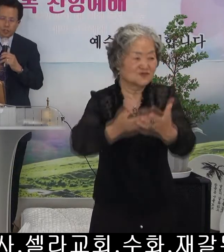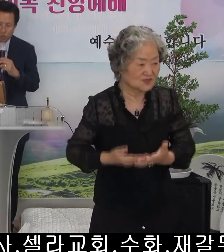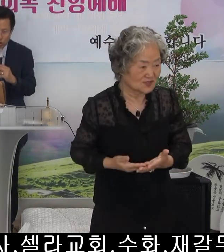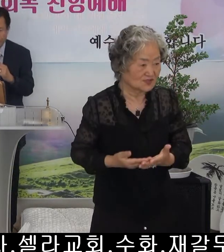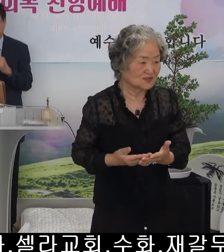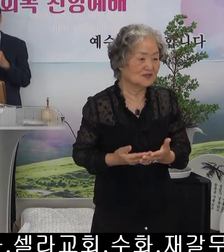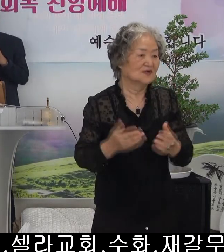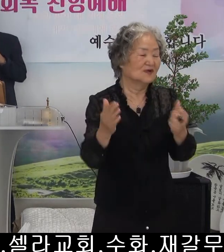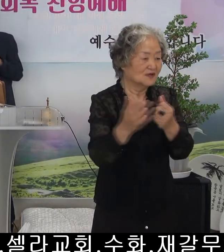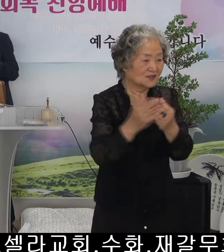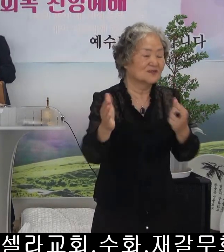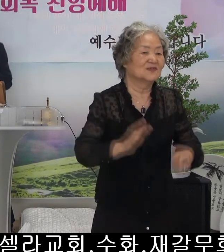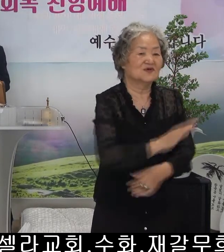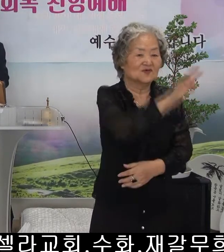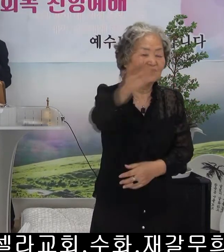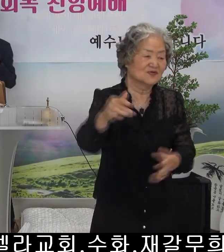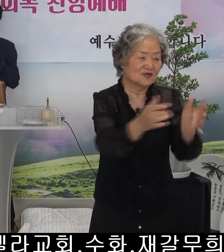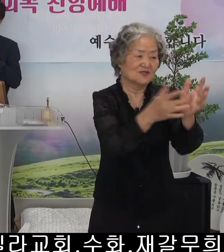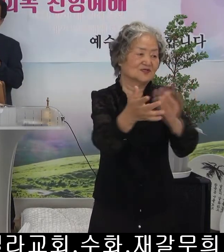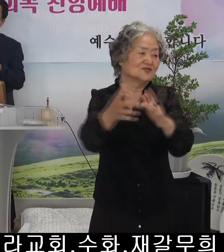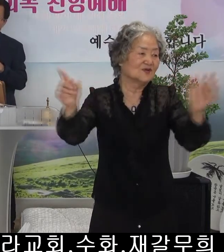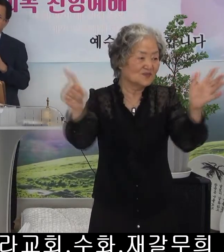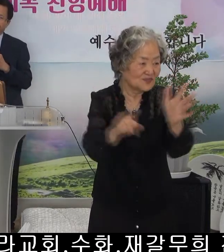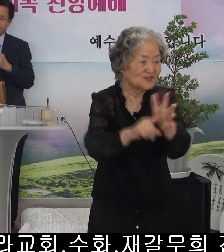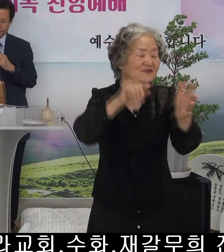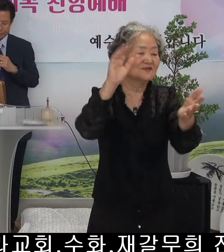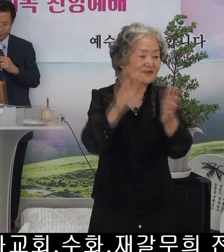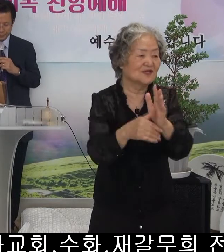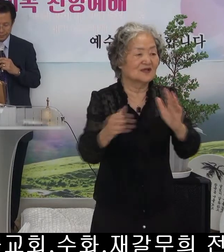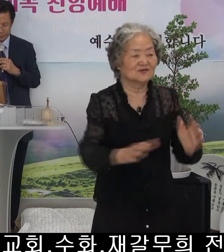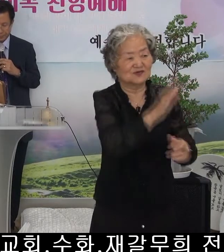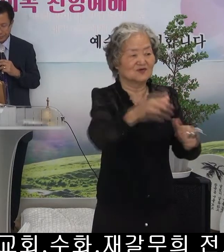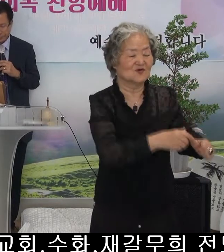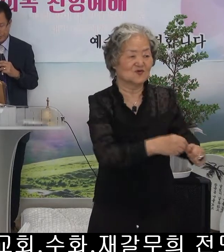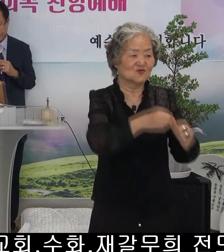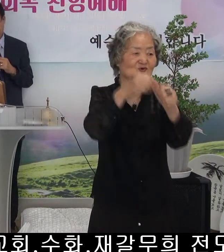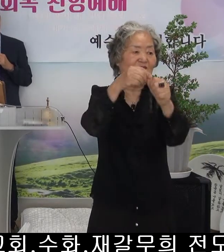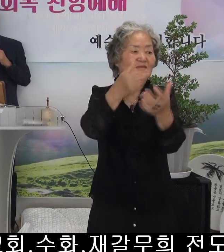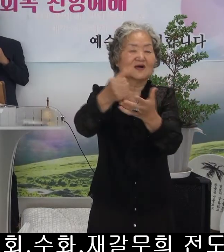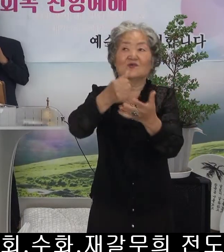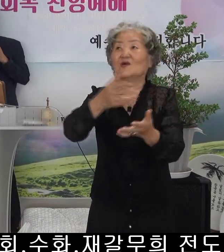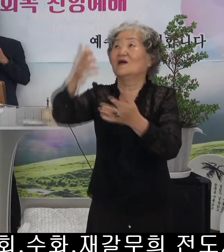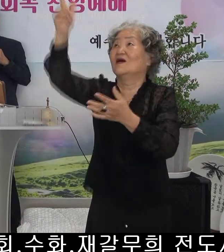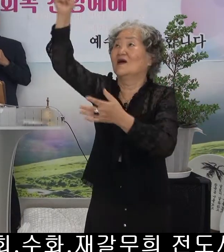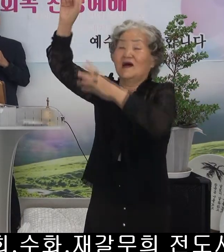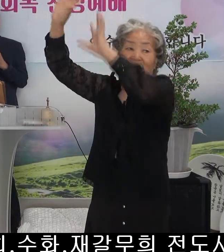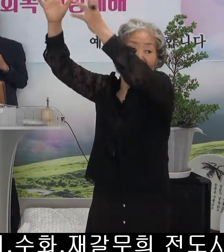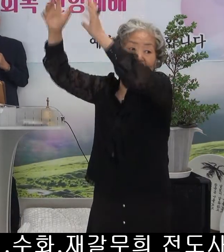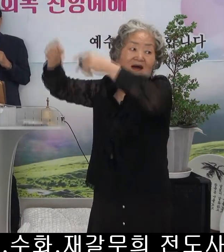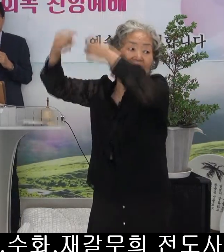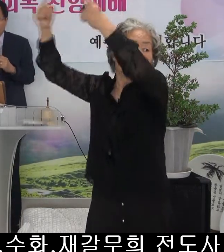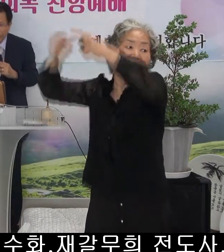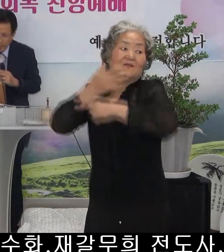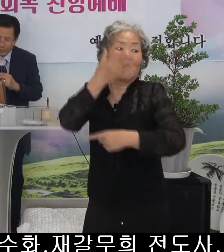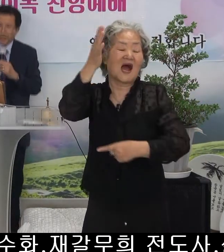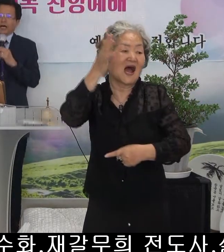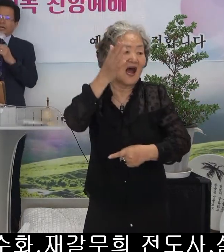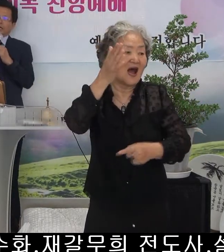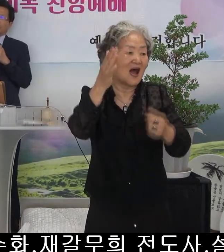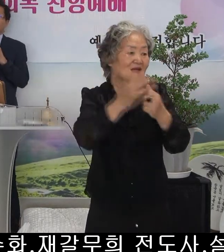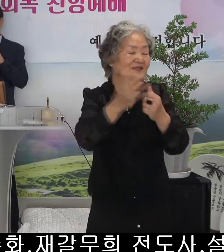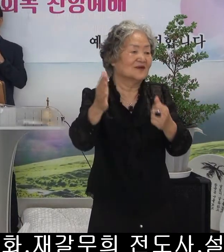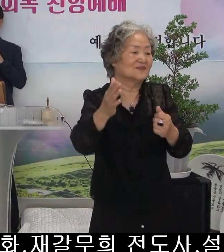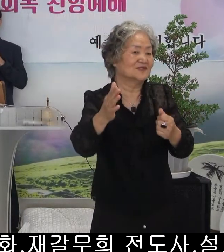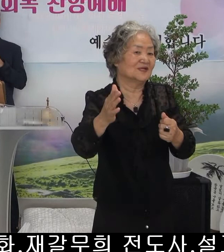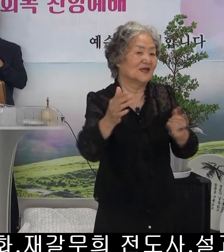때 우리는 구원을 받고 하나님 품으로 올라갈 줄로 믿습니다. 아멘. 그래서 성경은 예수님을 믿어야 구원을